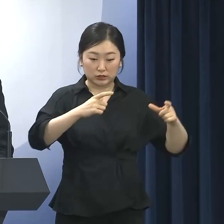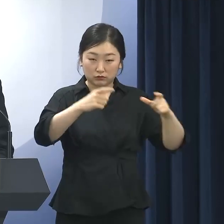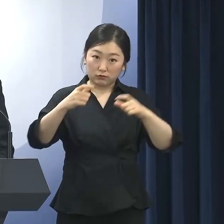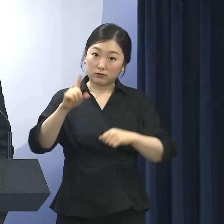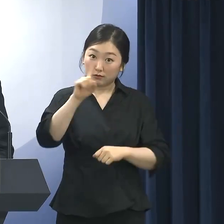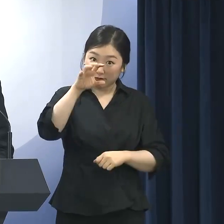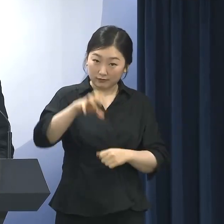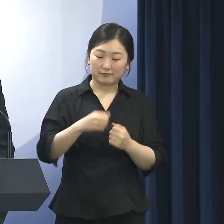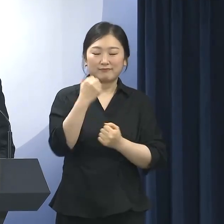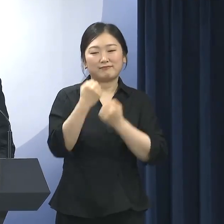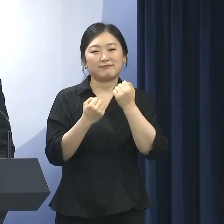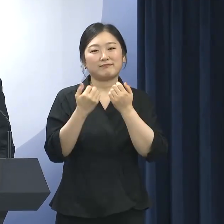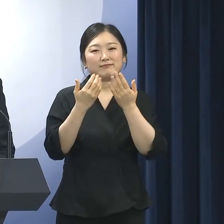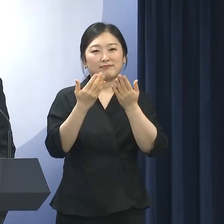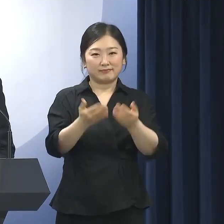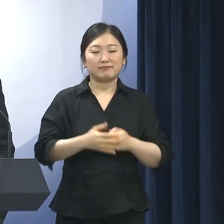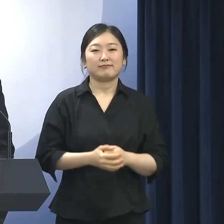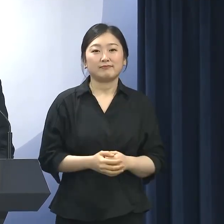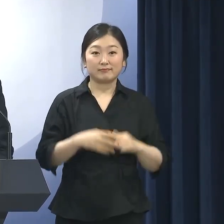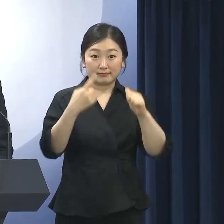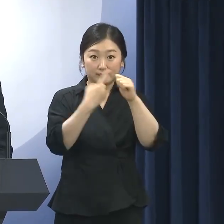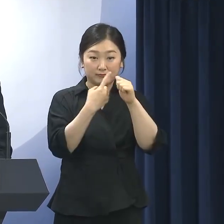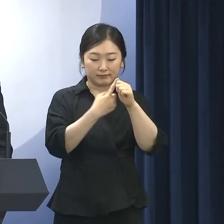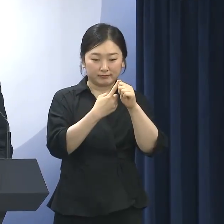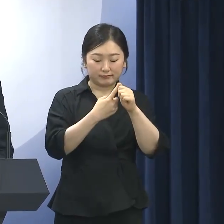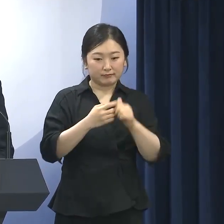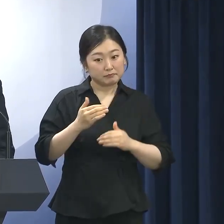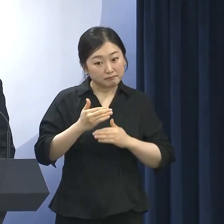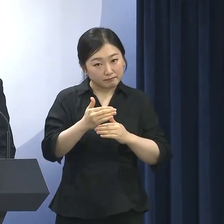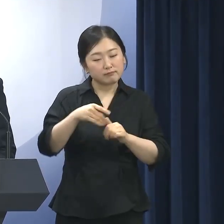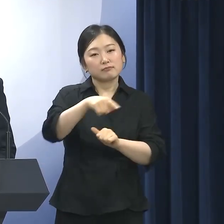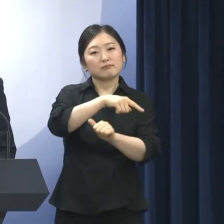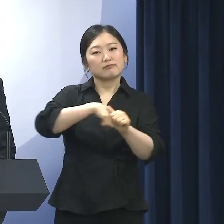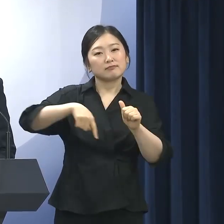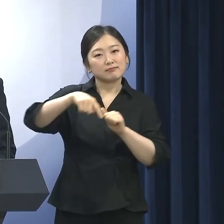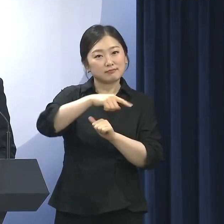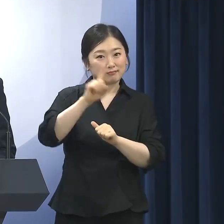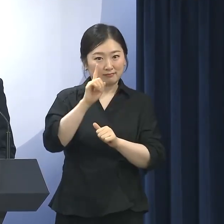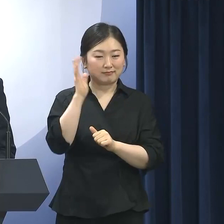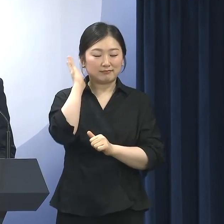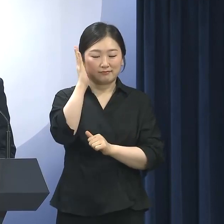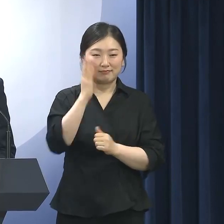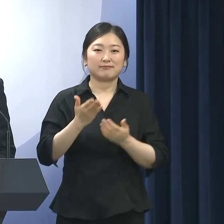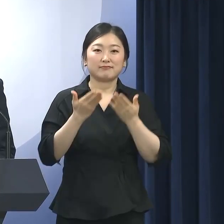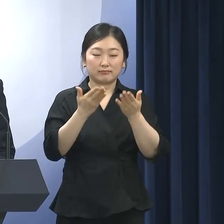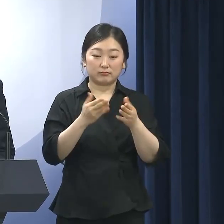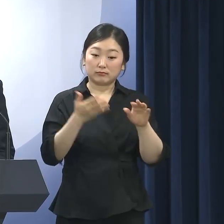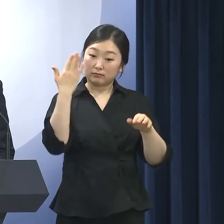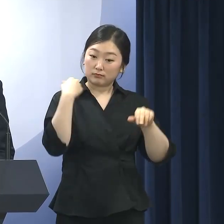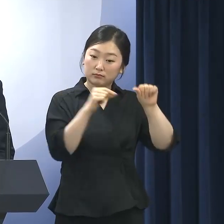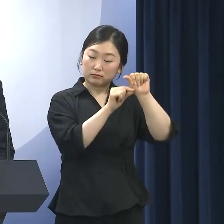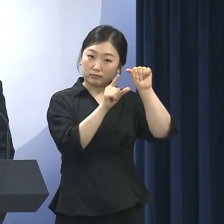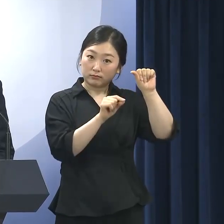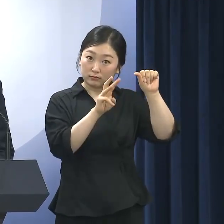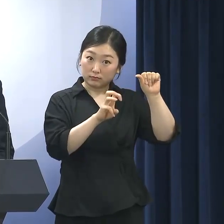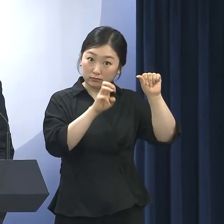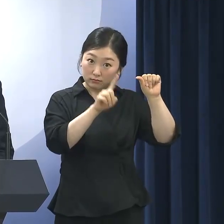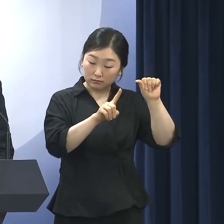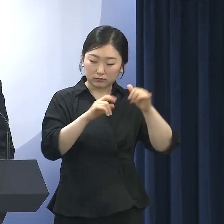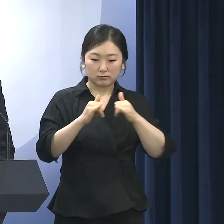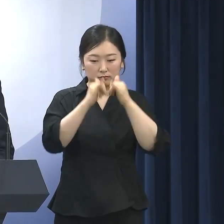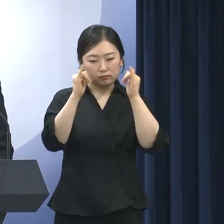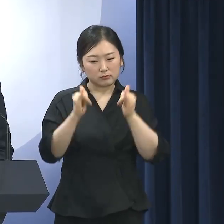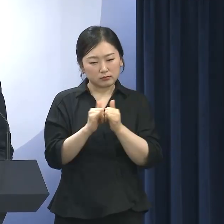말씀을 드리겠습니다. 첫째, 추진 배경입니다. 정부는 지난 5월 31일 사회보장 전략회를